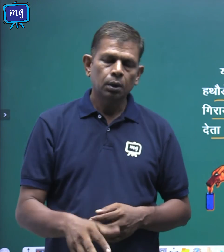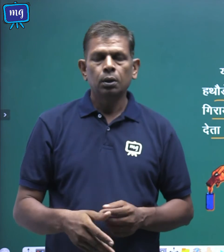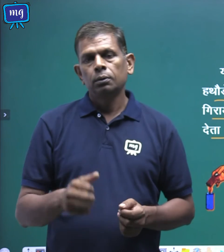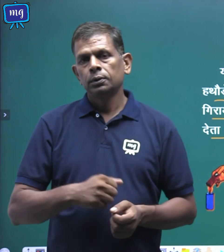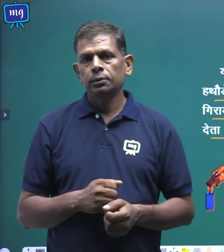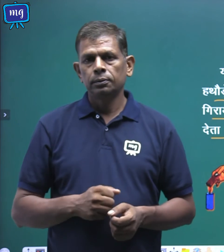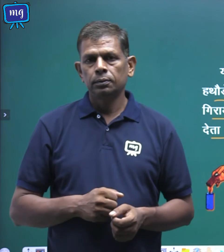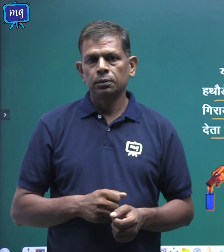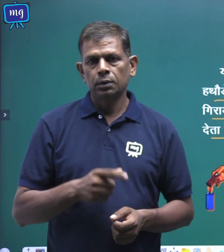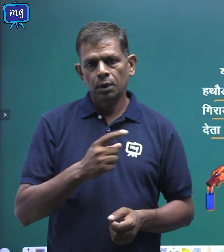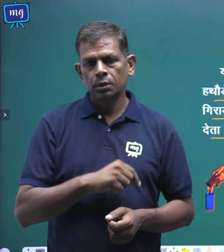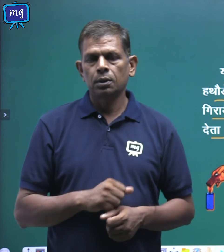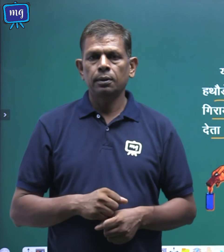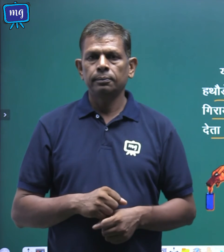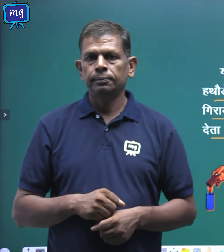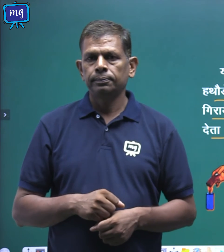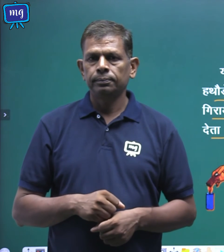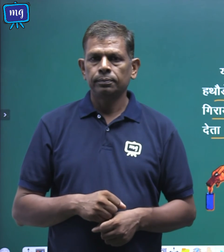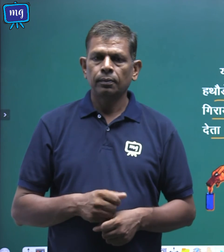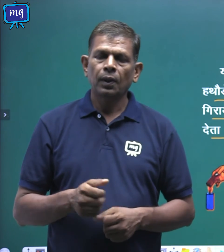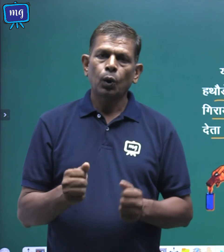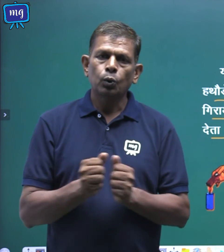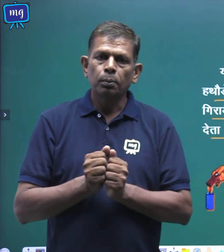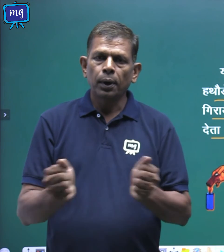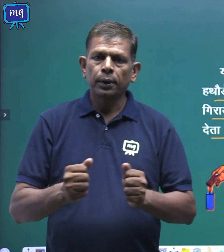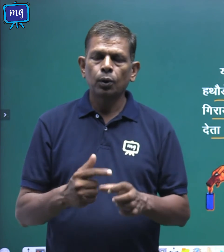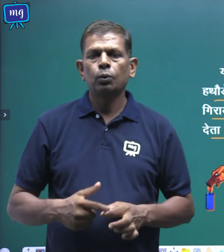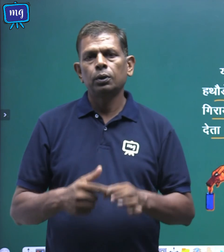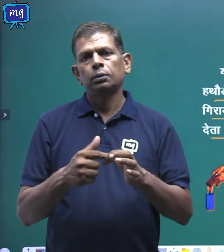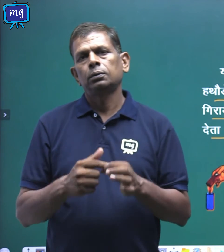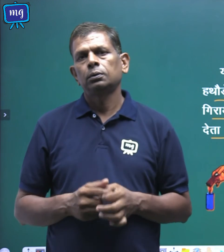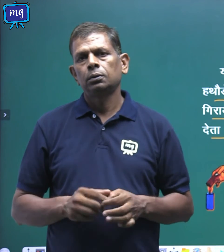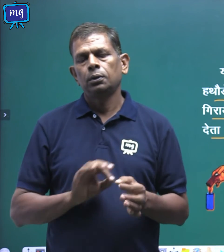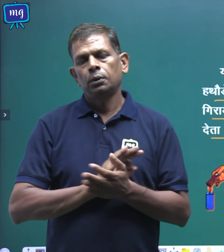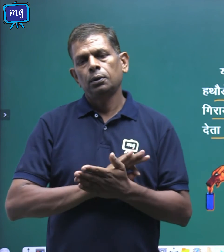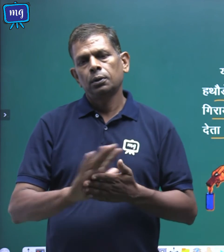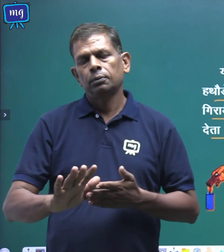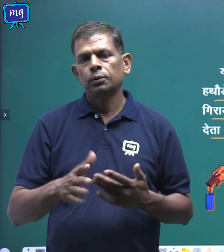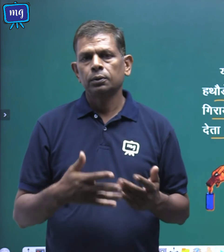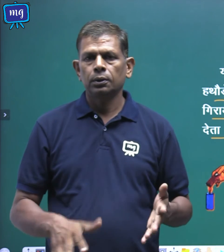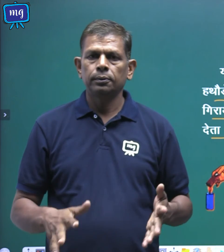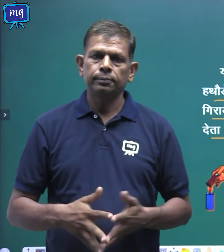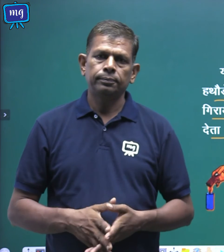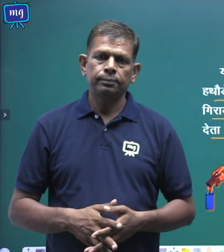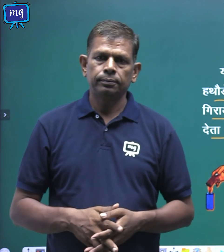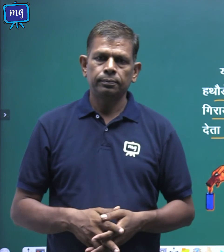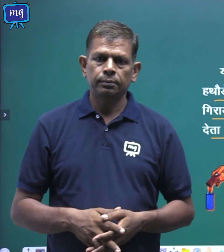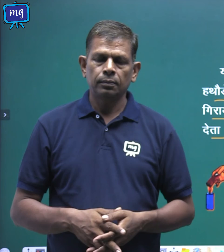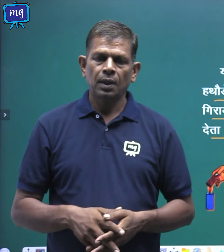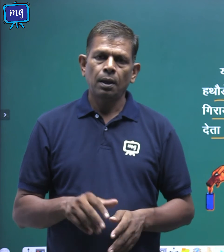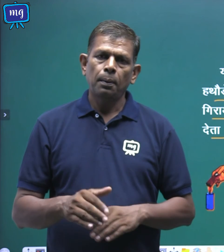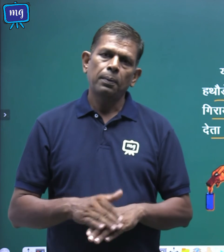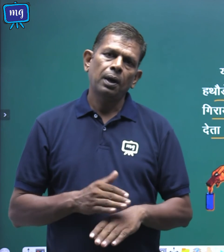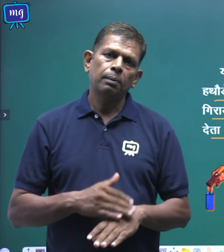हमसे, तो इससे चुंबक के गुण नष्ट भी हो सकते हैं। तो